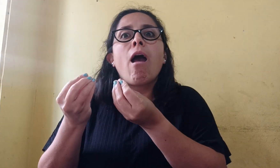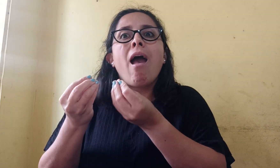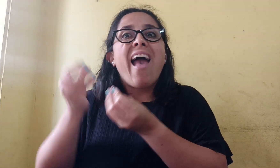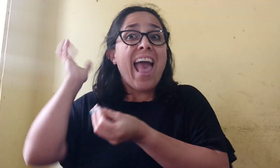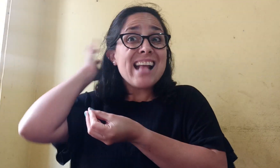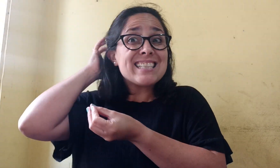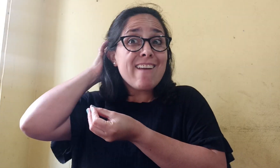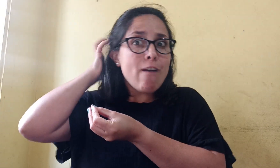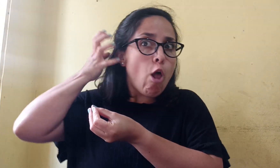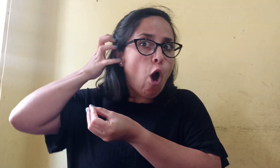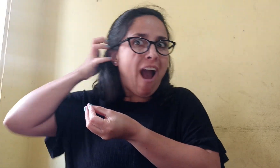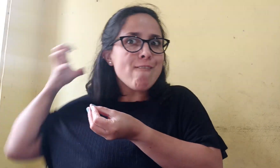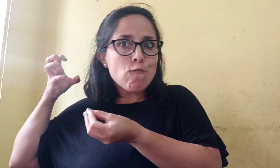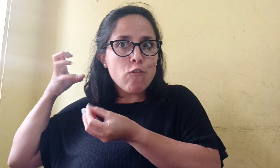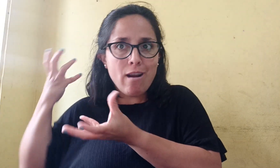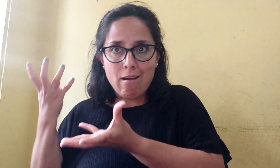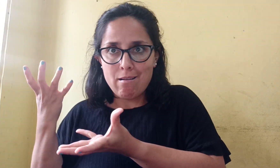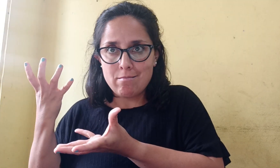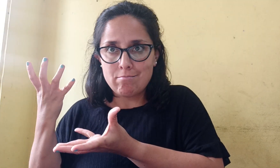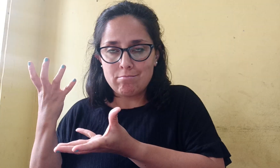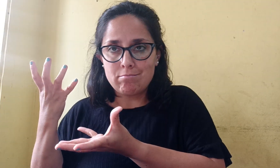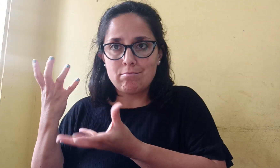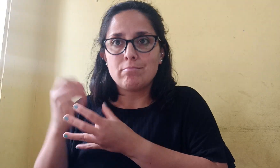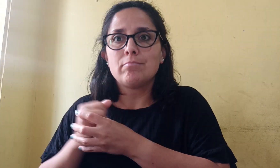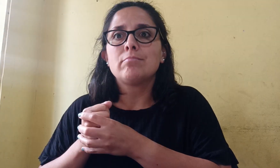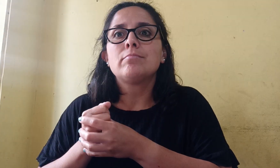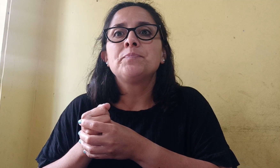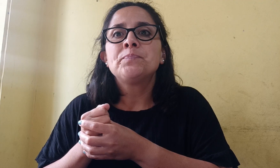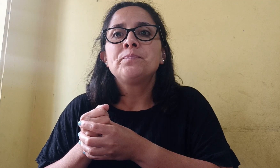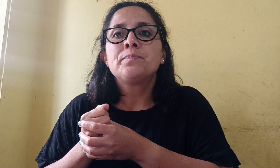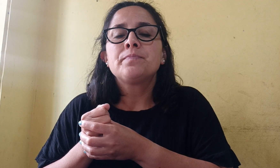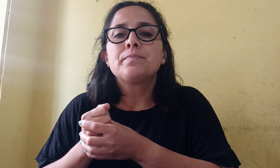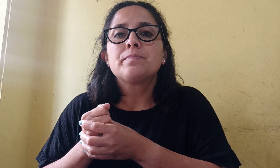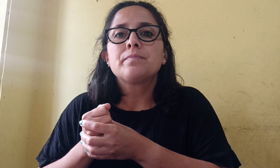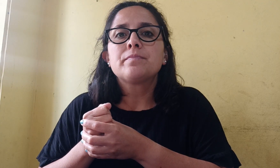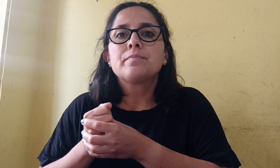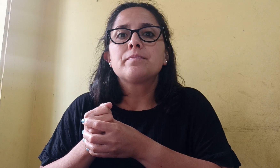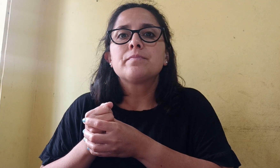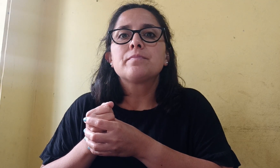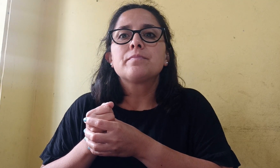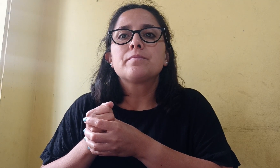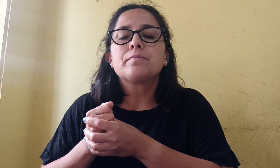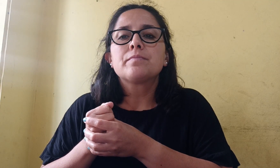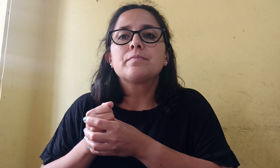de la médula, relacionados sobre todo a